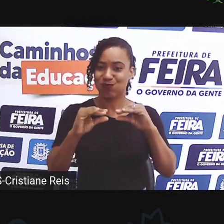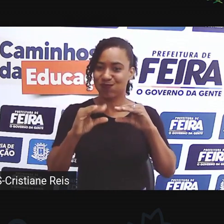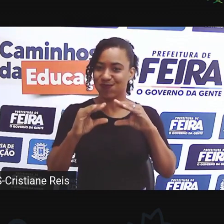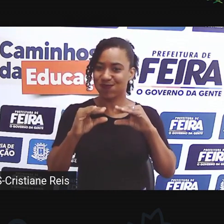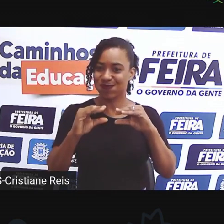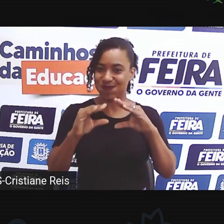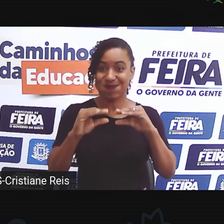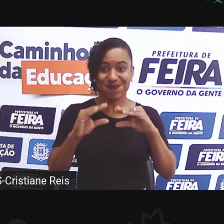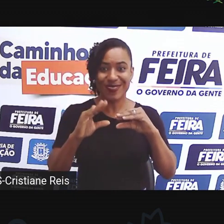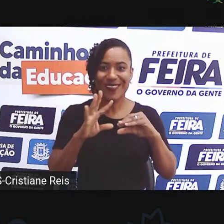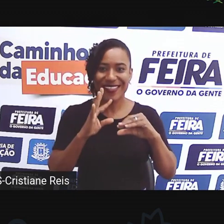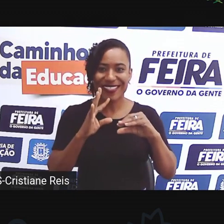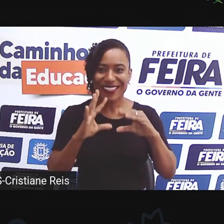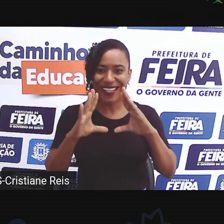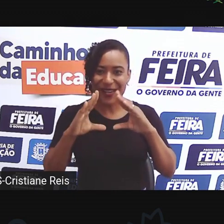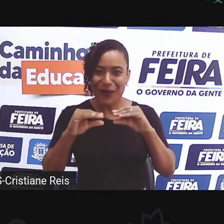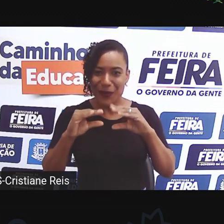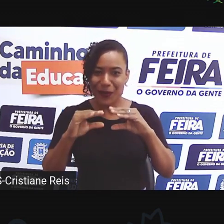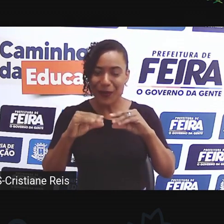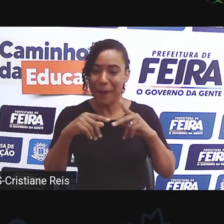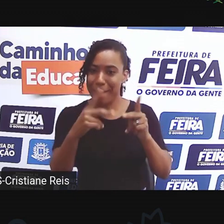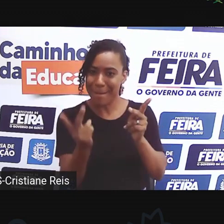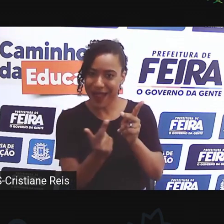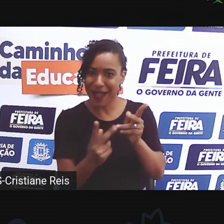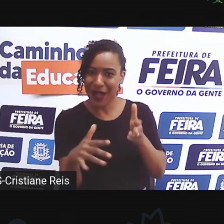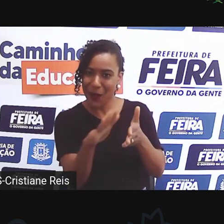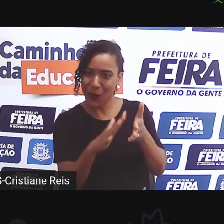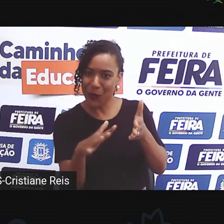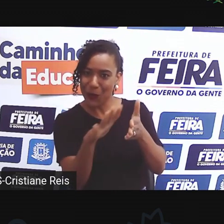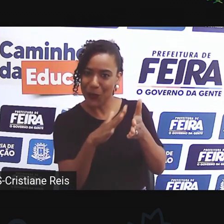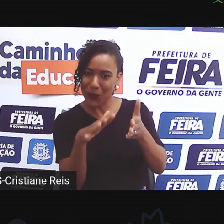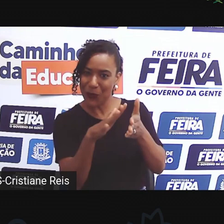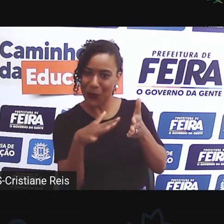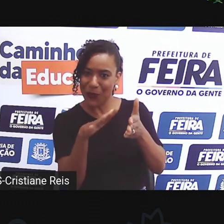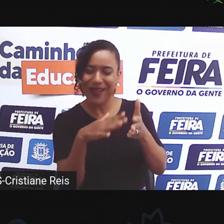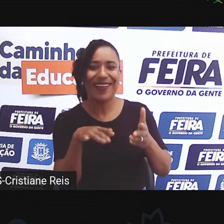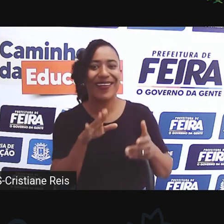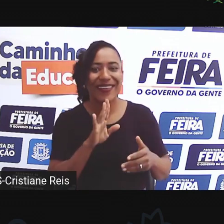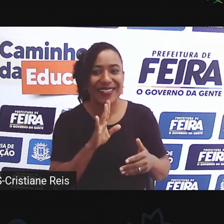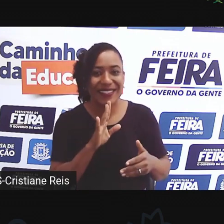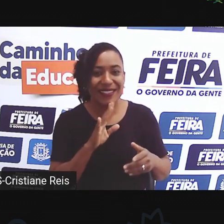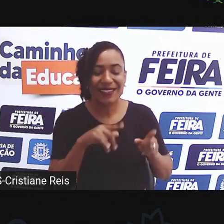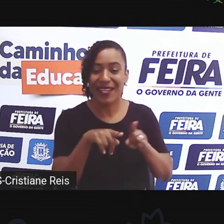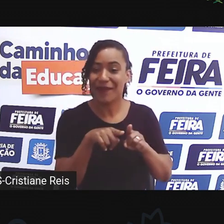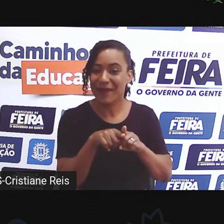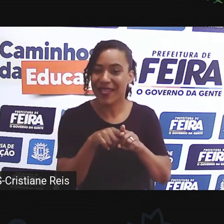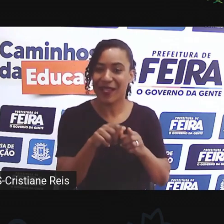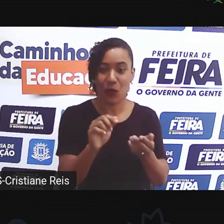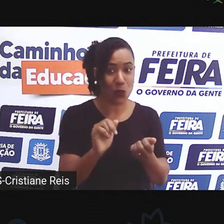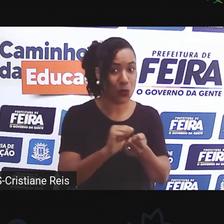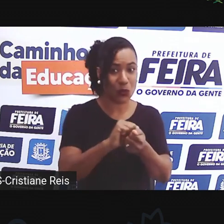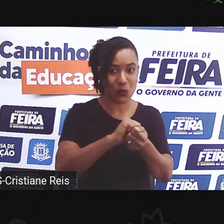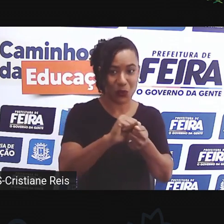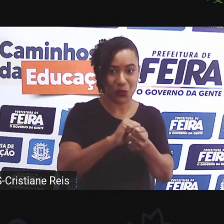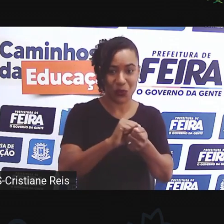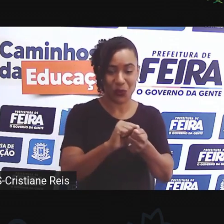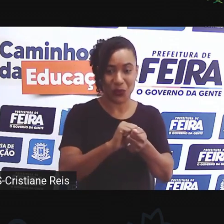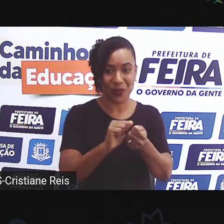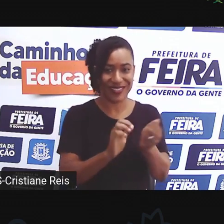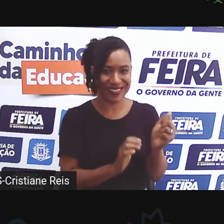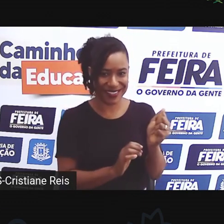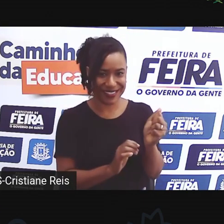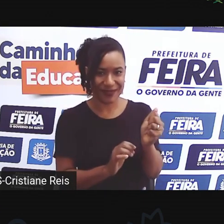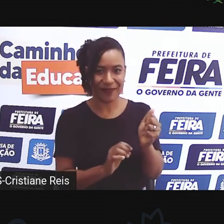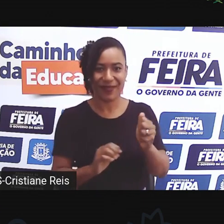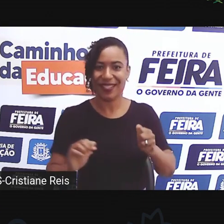esponja. Isso, aquela que a gente usa para lavar pratos. E um sabão. Que tal a gente agora